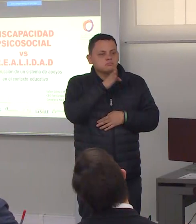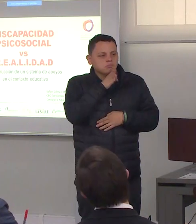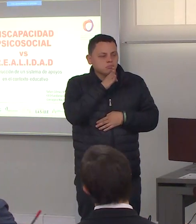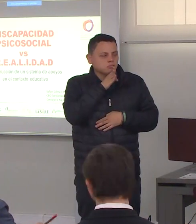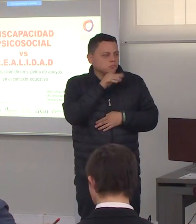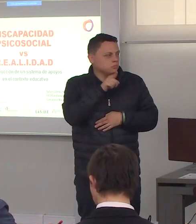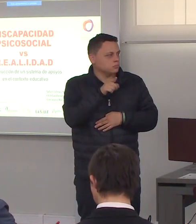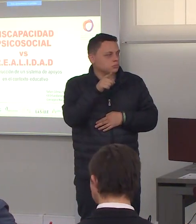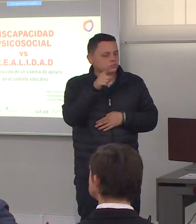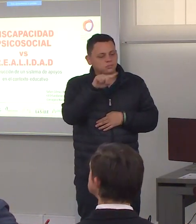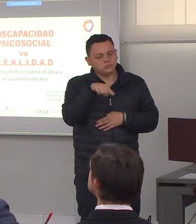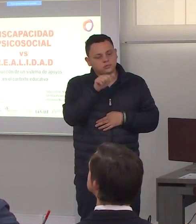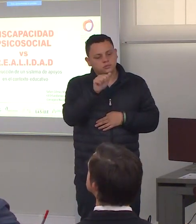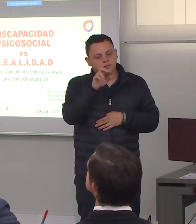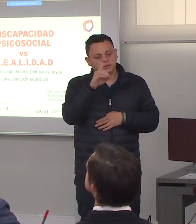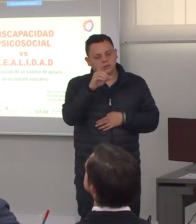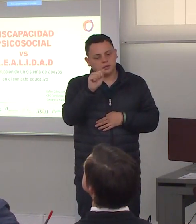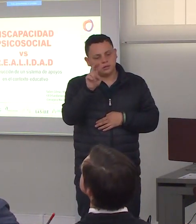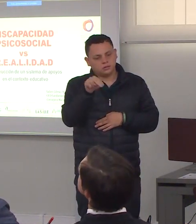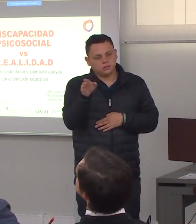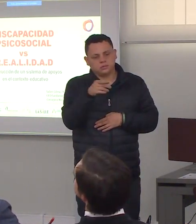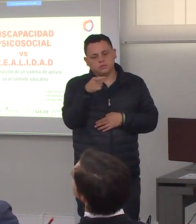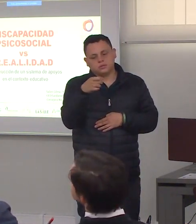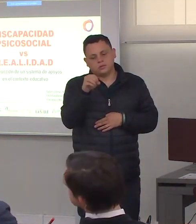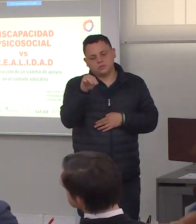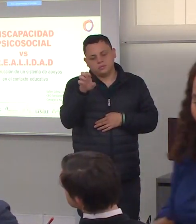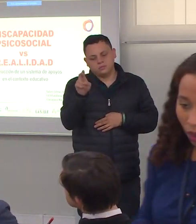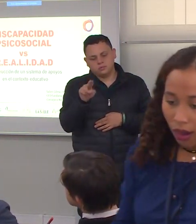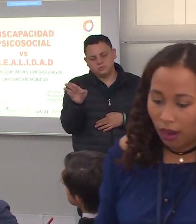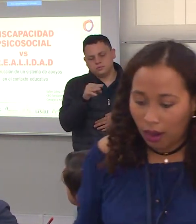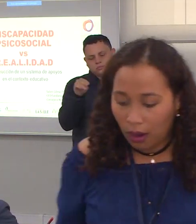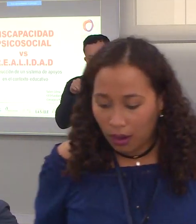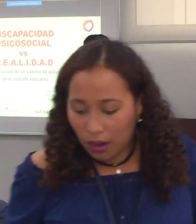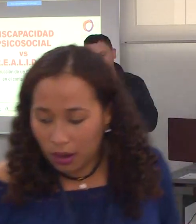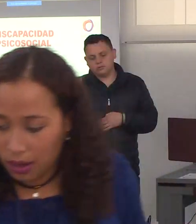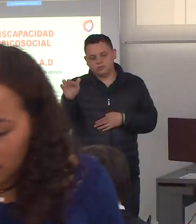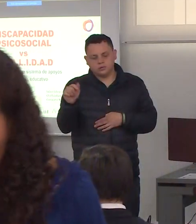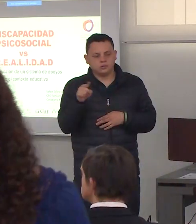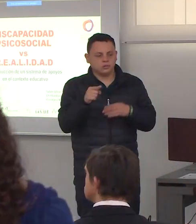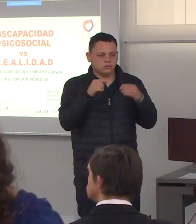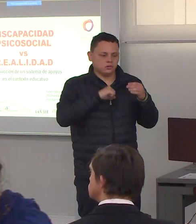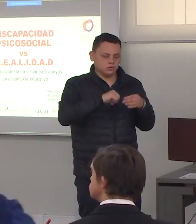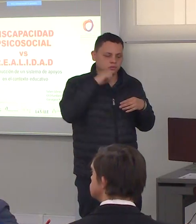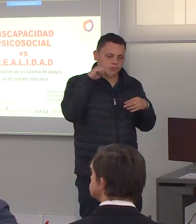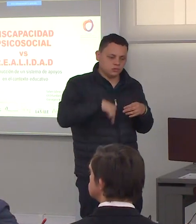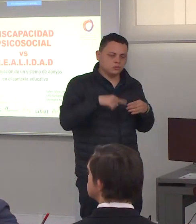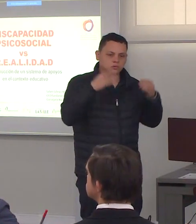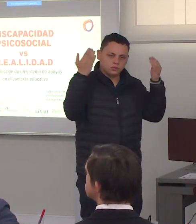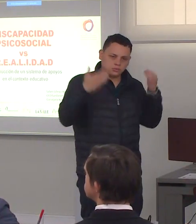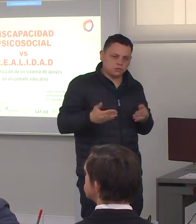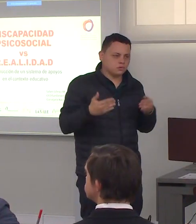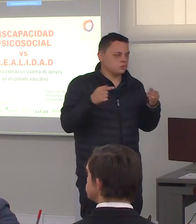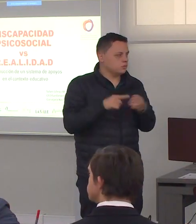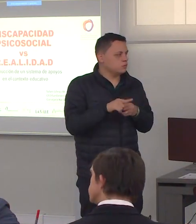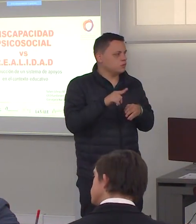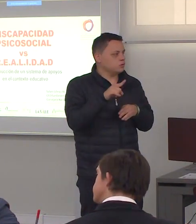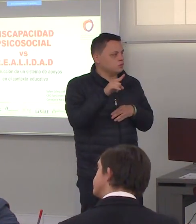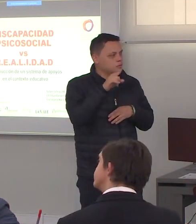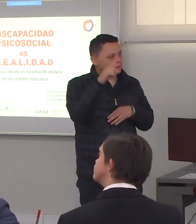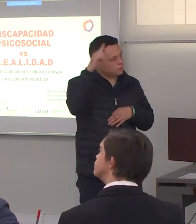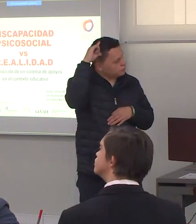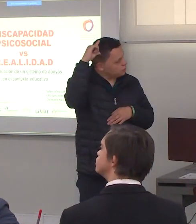de Salam Gómez Mota quien es consultor internacional en derechos humanos y discapacidad enfermero y